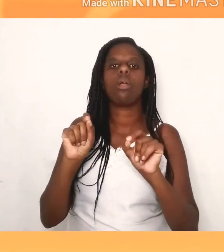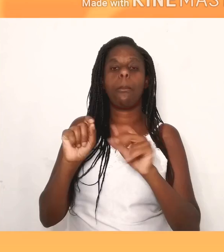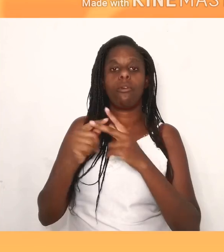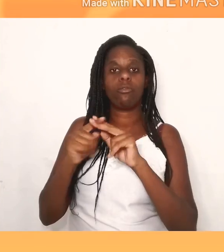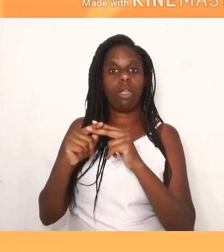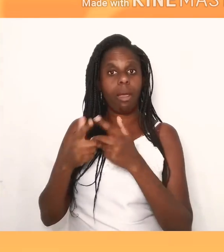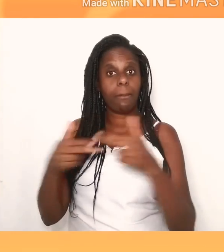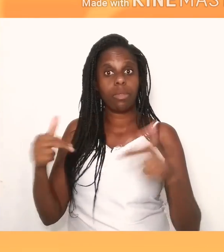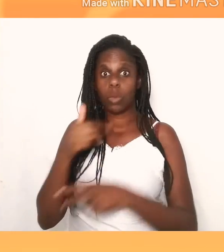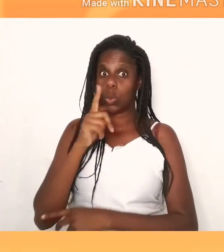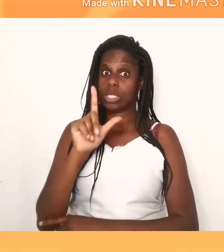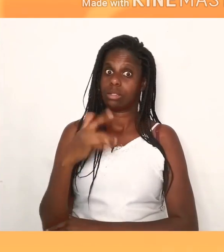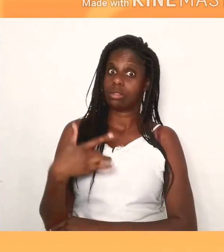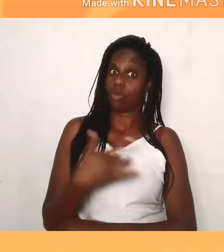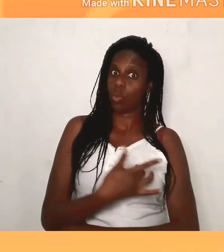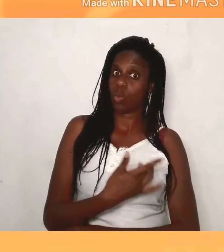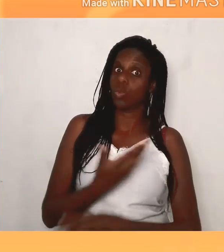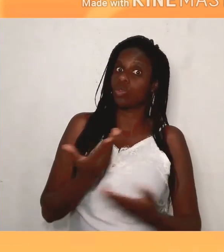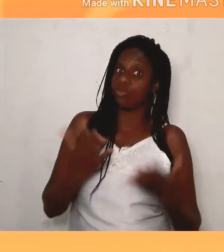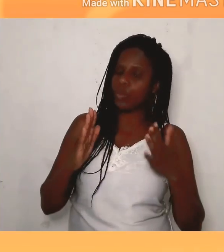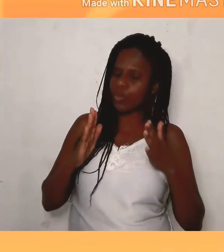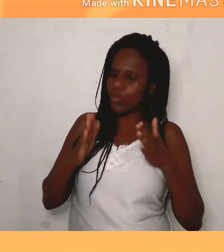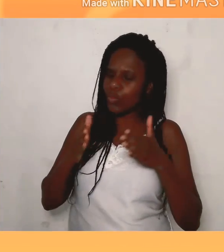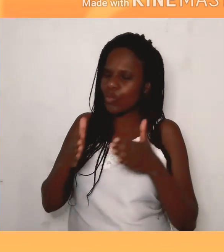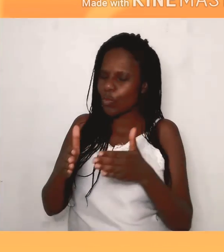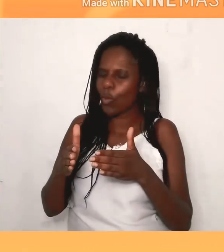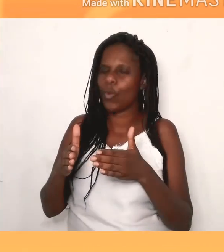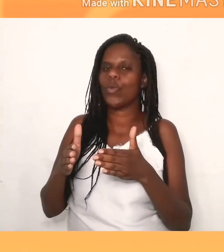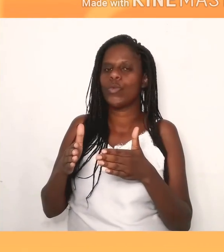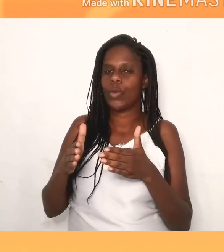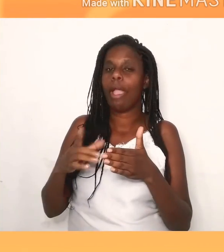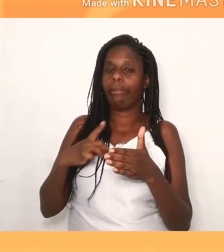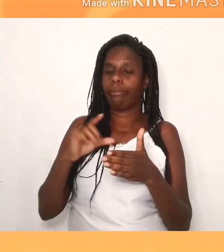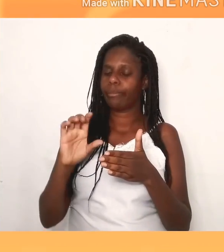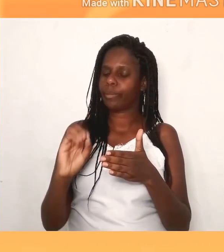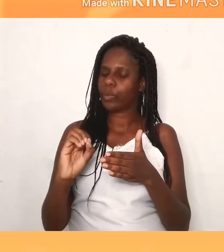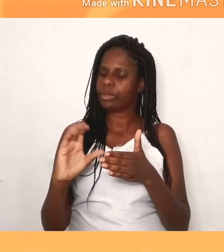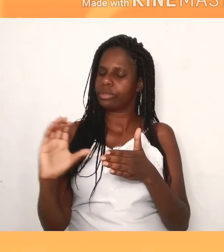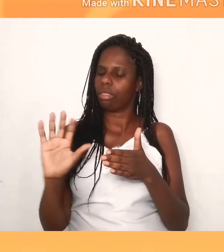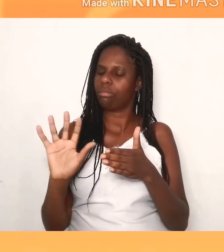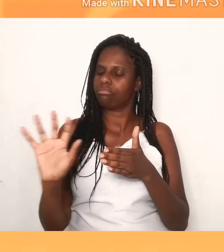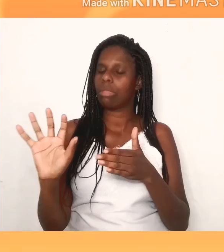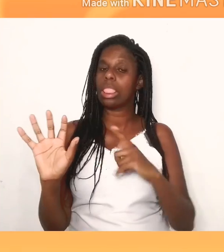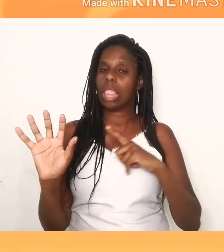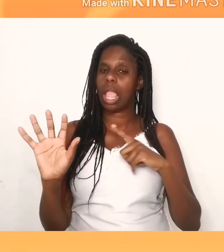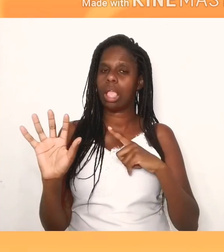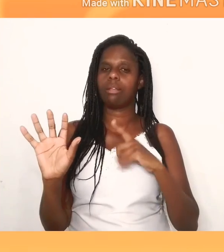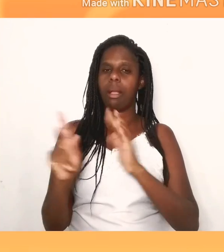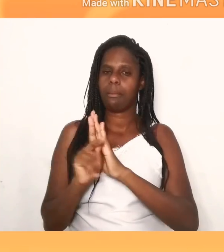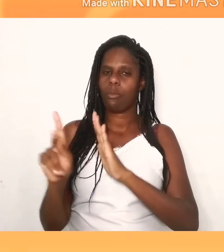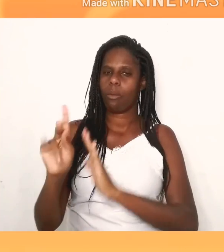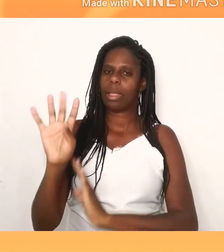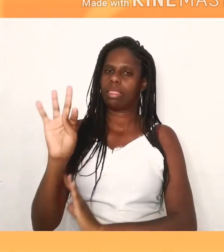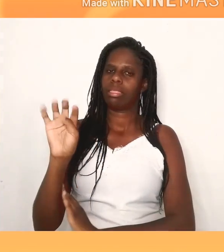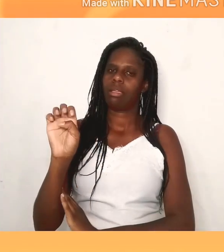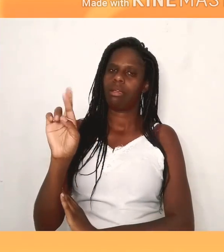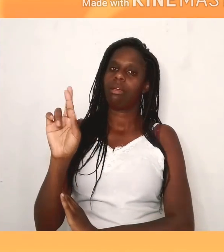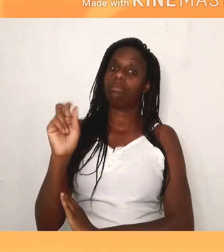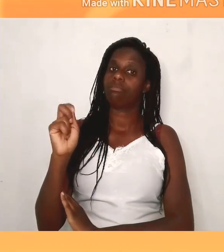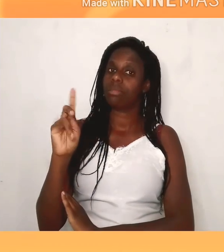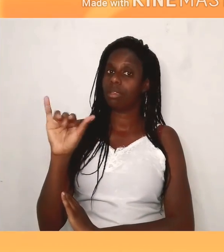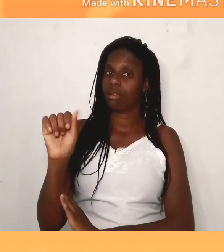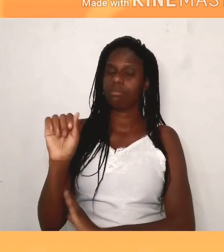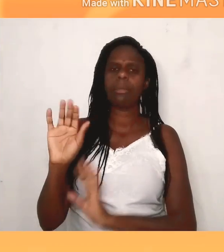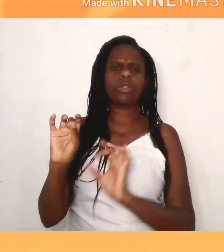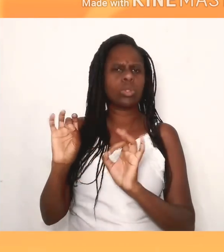é tanto uma ferramenta para você obter saúde, que é um pouco mais o foco que a gente tem aqui no Ocidente, como algo